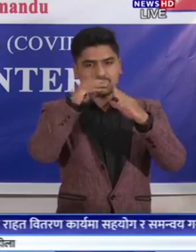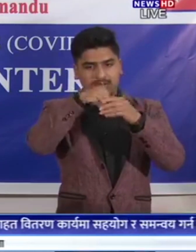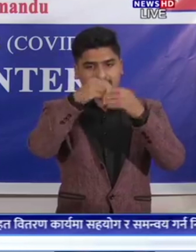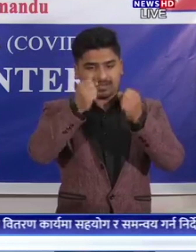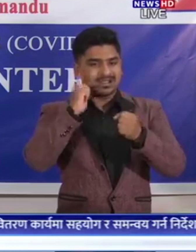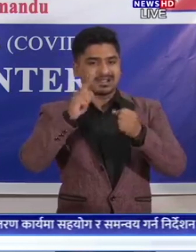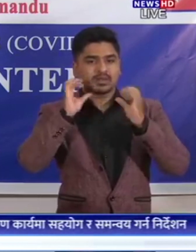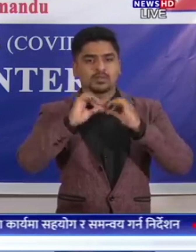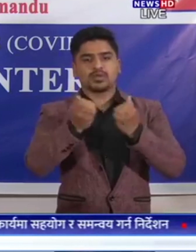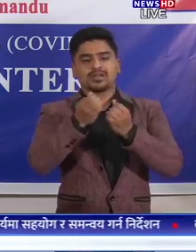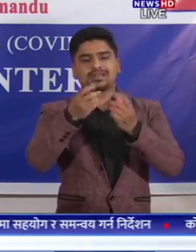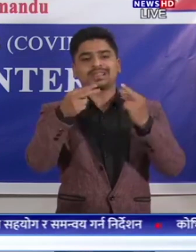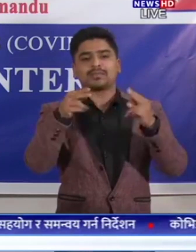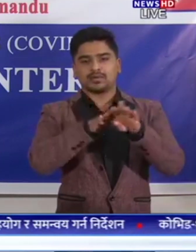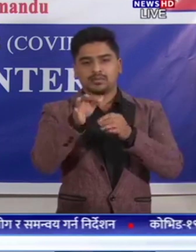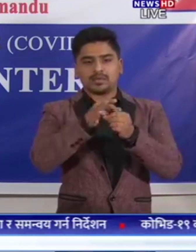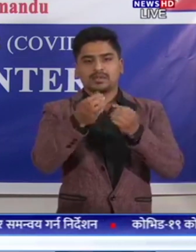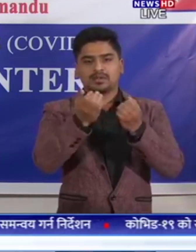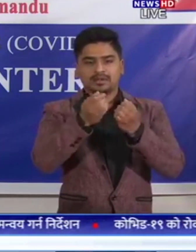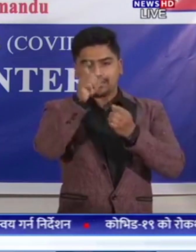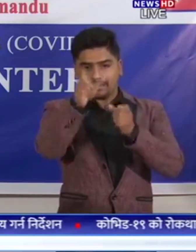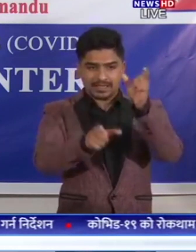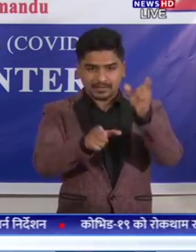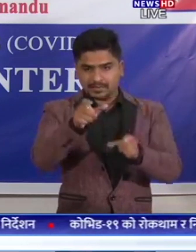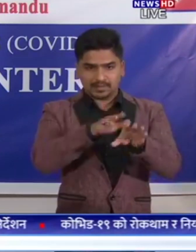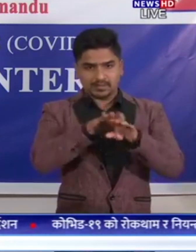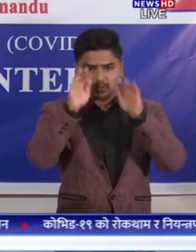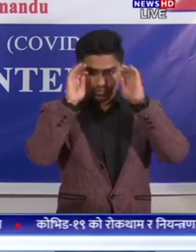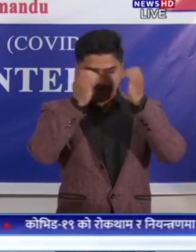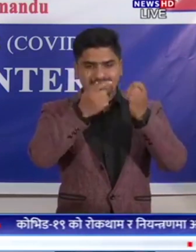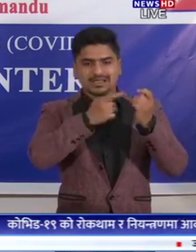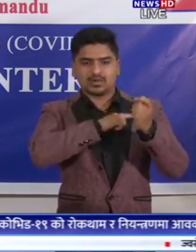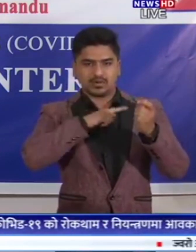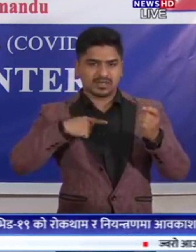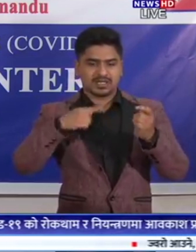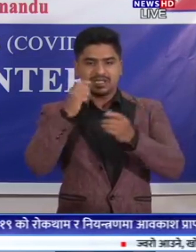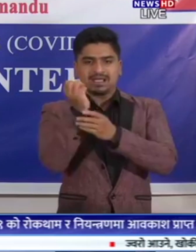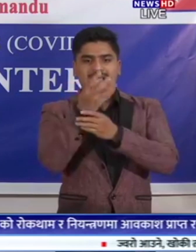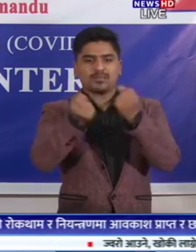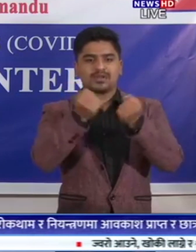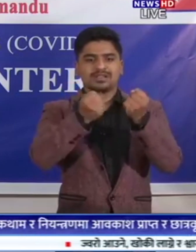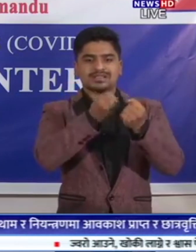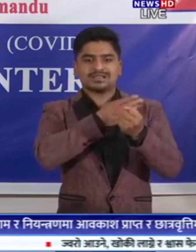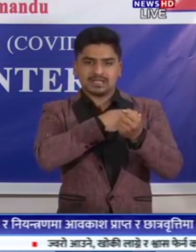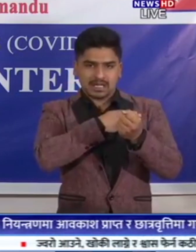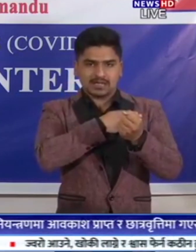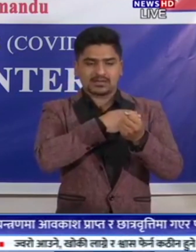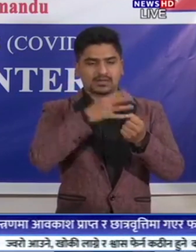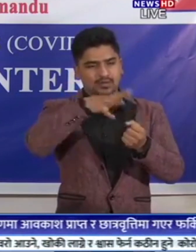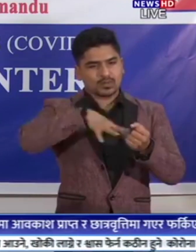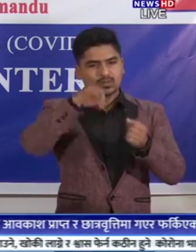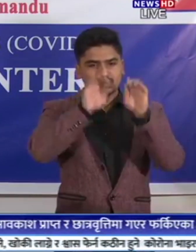उपबक्ये का बस्तो हरू ब्यवस्ता पन गरने बेक्ती हरू सुराच्या करमी हरू एम्बुलेंच चाला करू लगायत संपोर्न